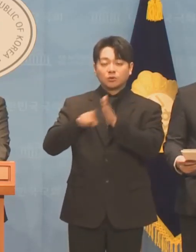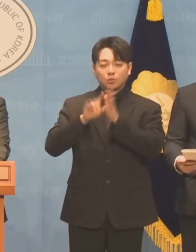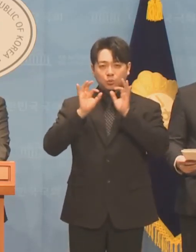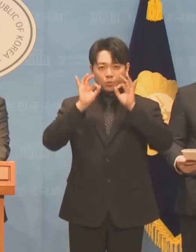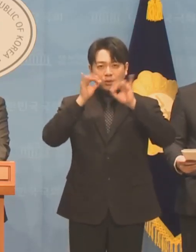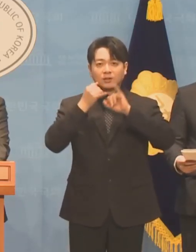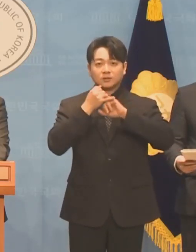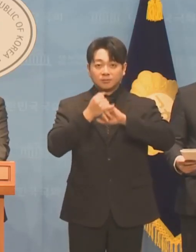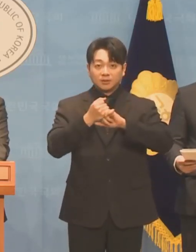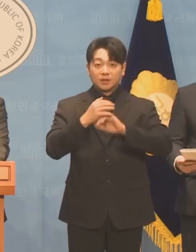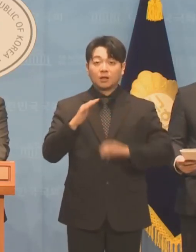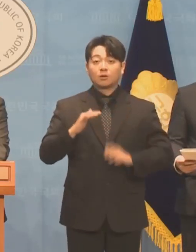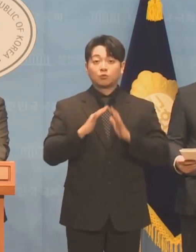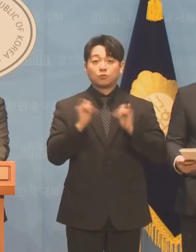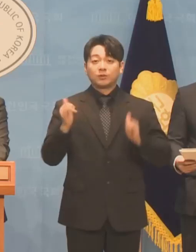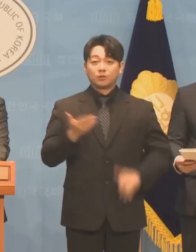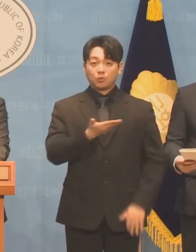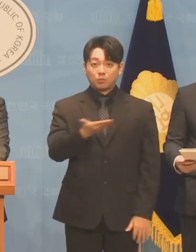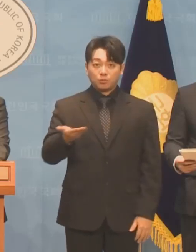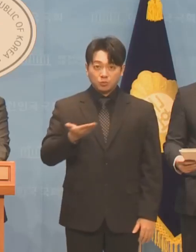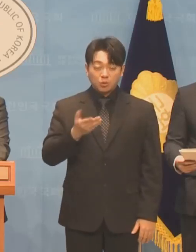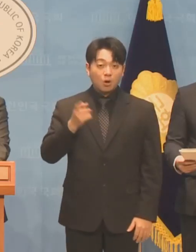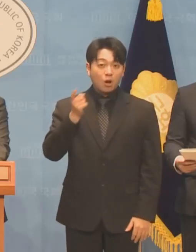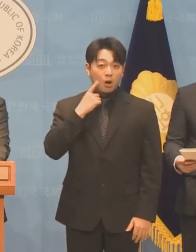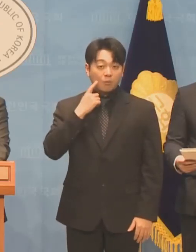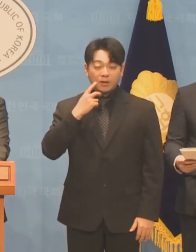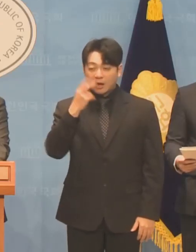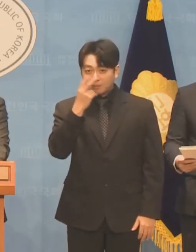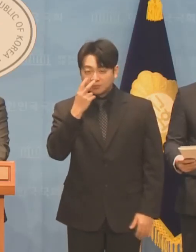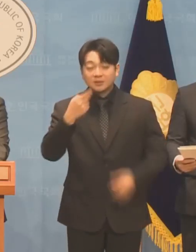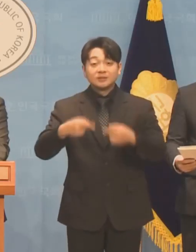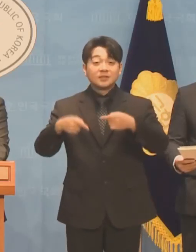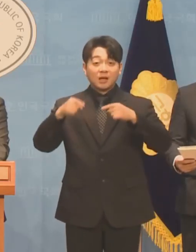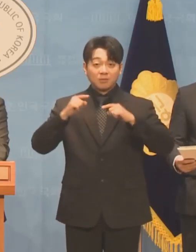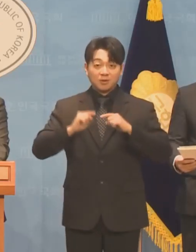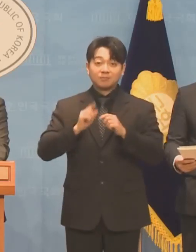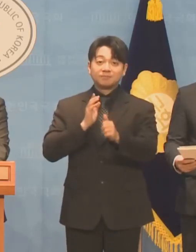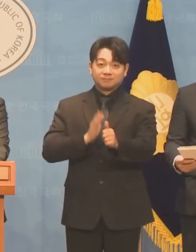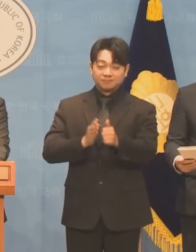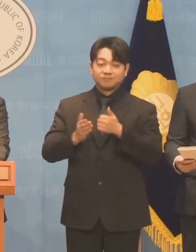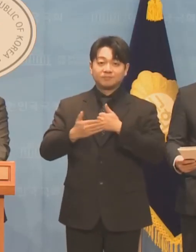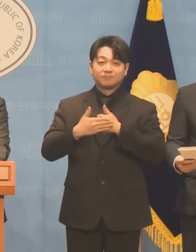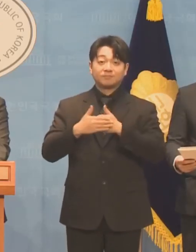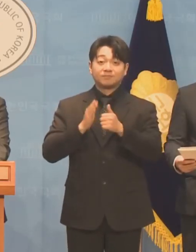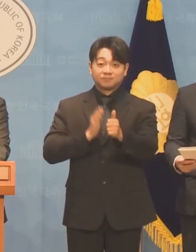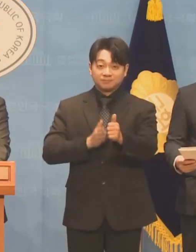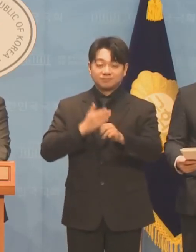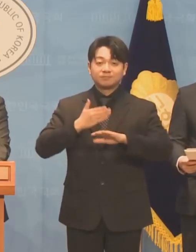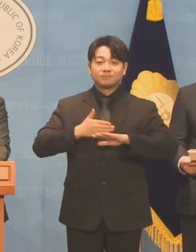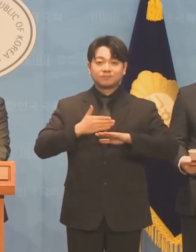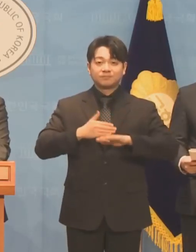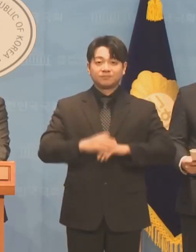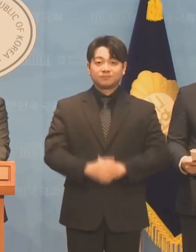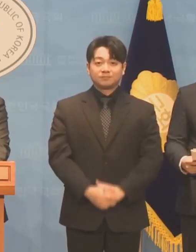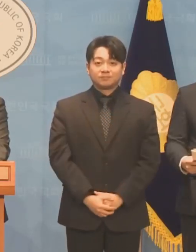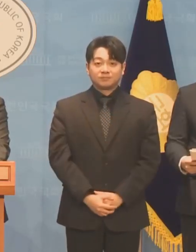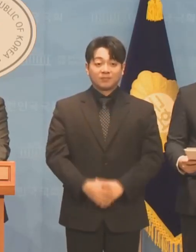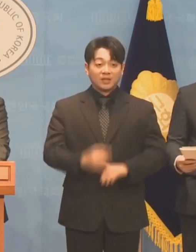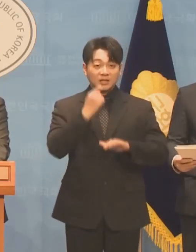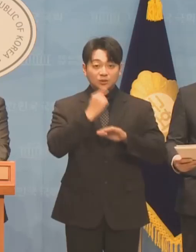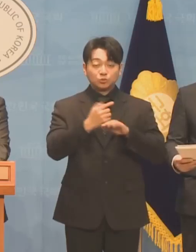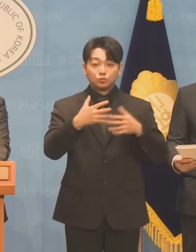민주시민 여러분께서도 허위정보 감시에 적극 동참해 주시기를 부탁드립니다. 감사합니다.